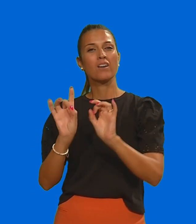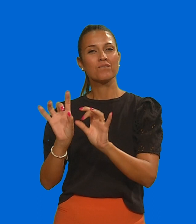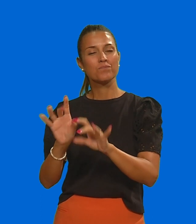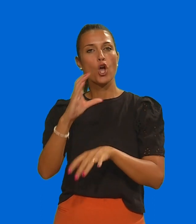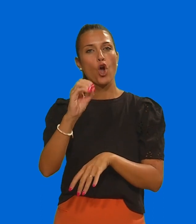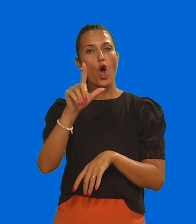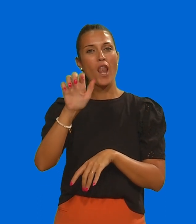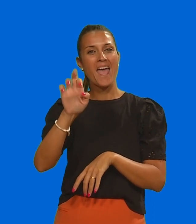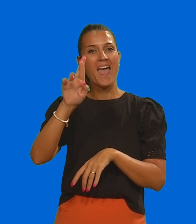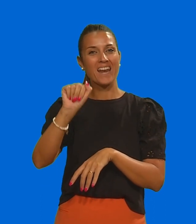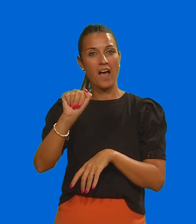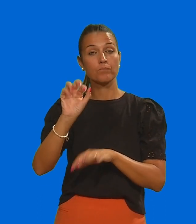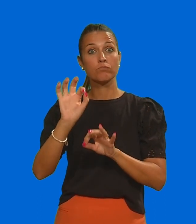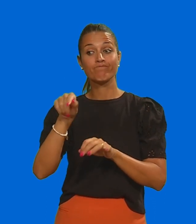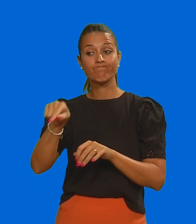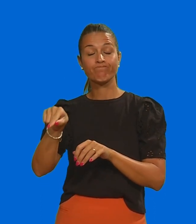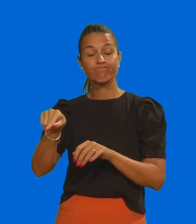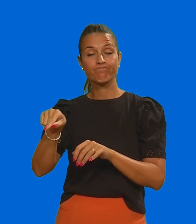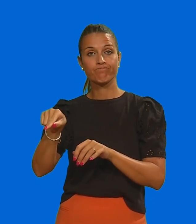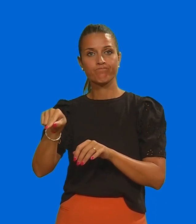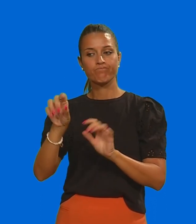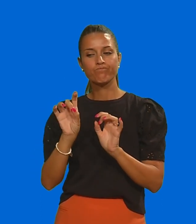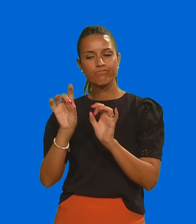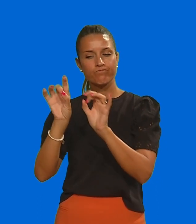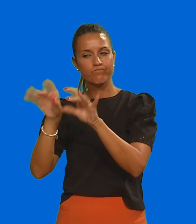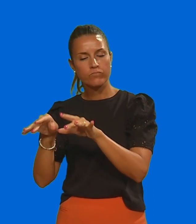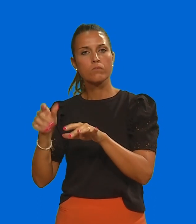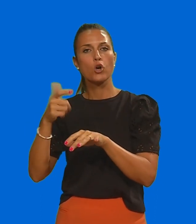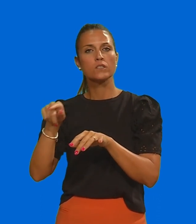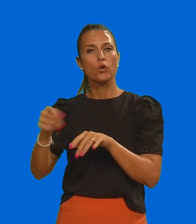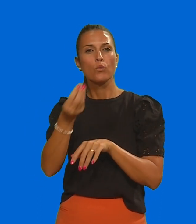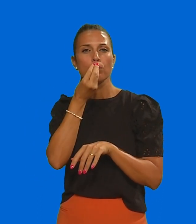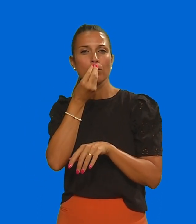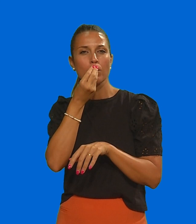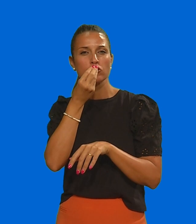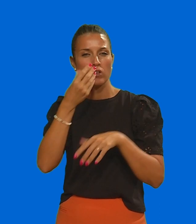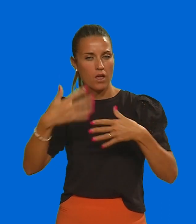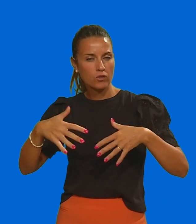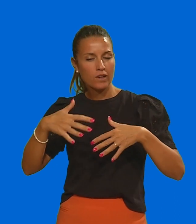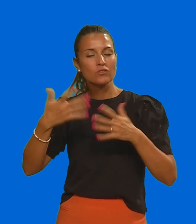avrebbe contratto la malattia consumando dei cibi a rischio. È stato posto in